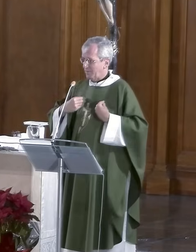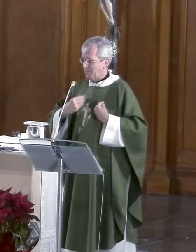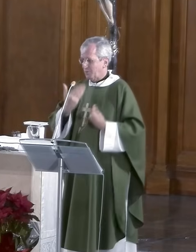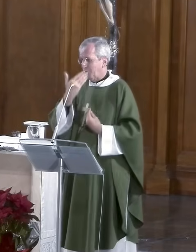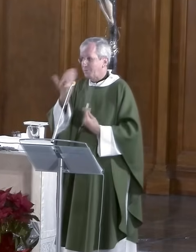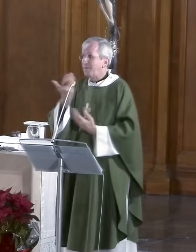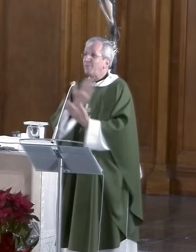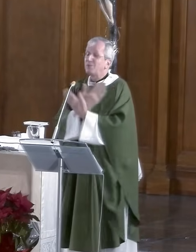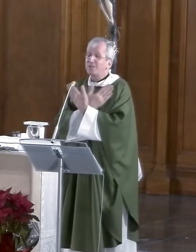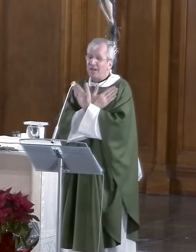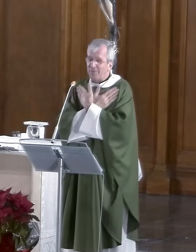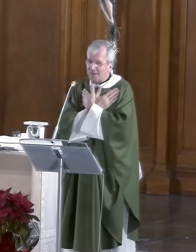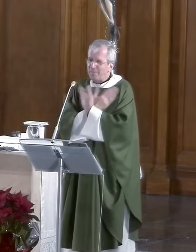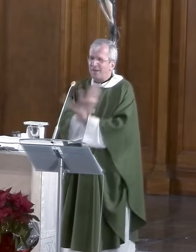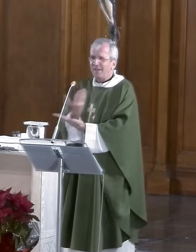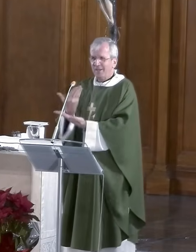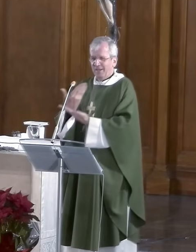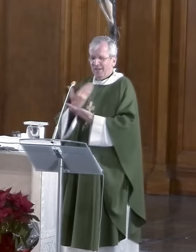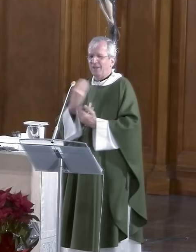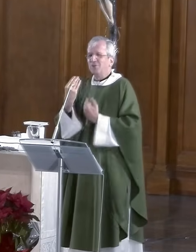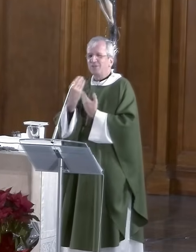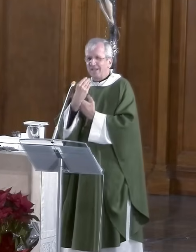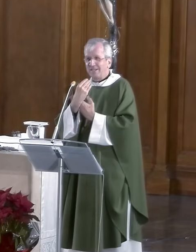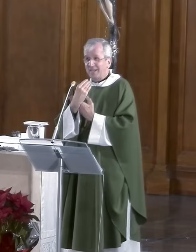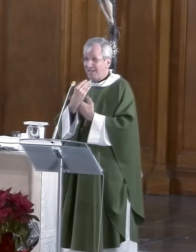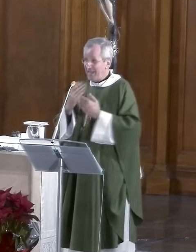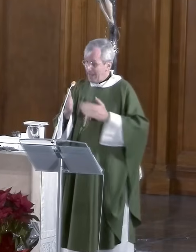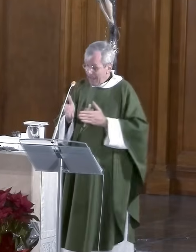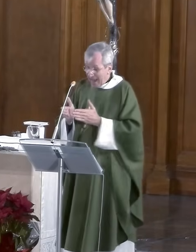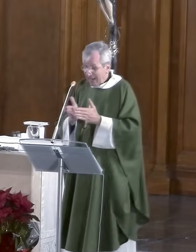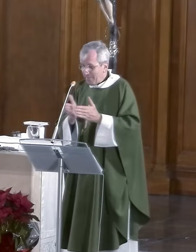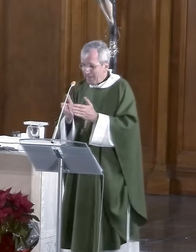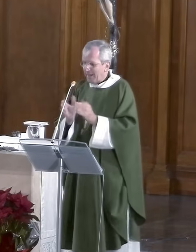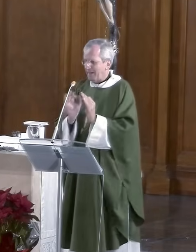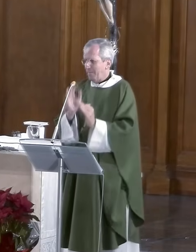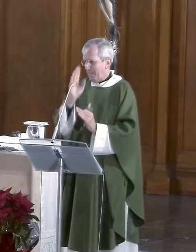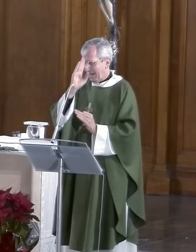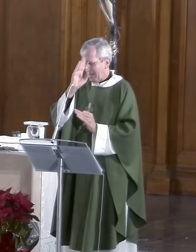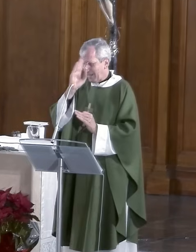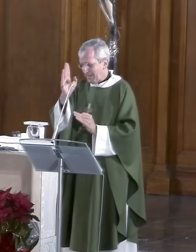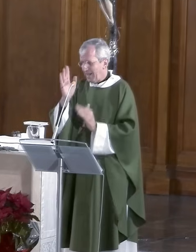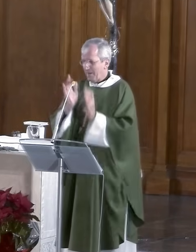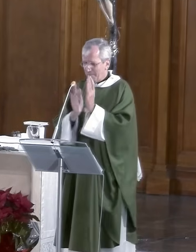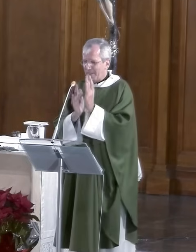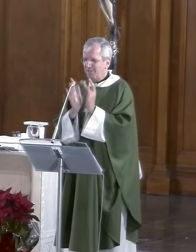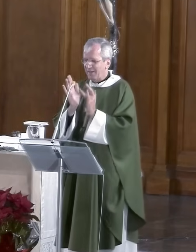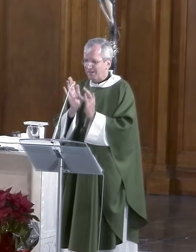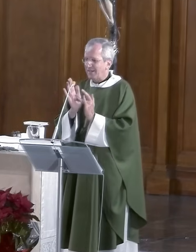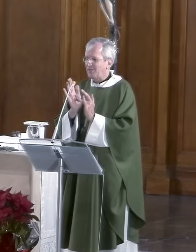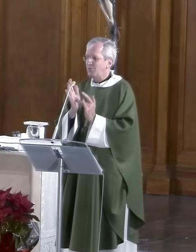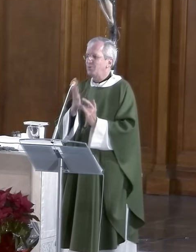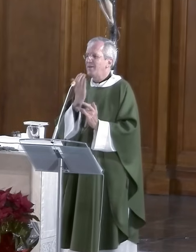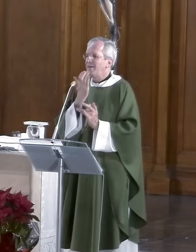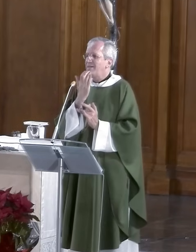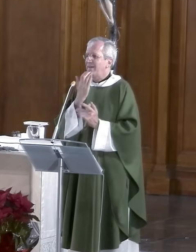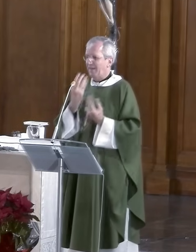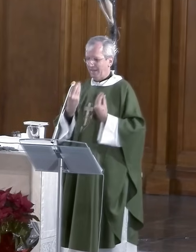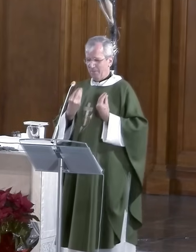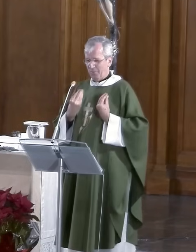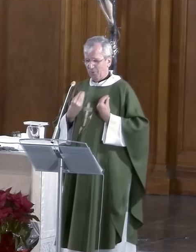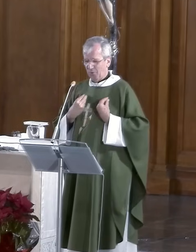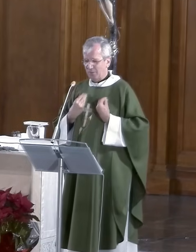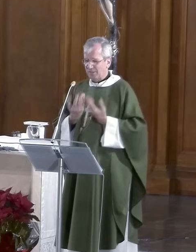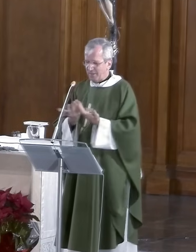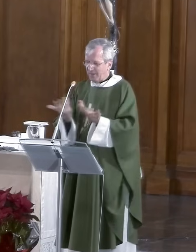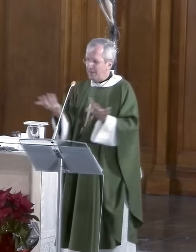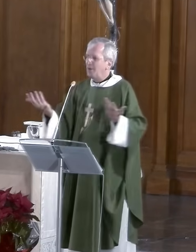nosotros mismos. Pues pidamos a la Virgen María que nos enseñe a caminar cada día más fieles a Jesús y a dar